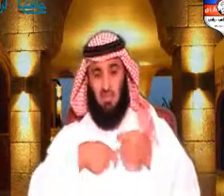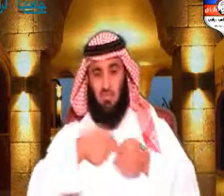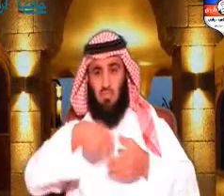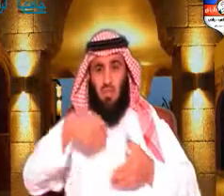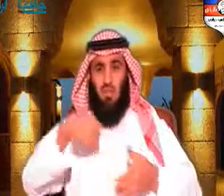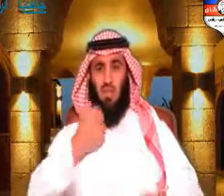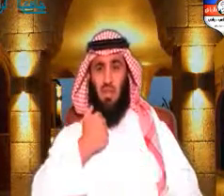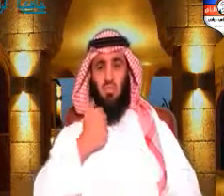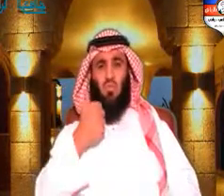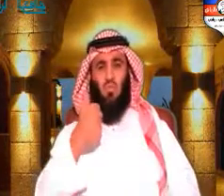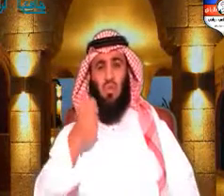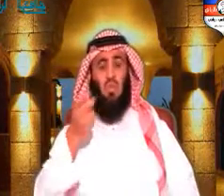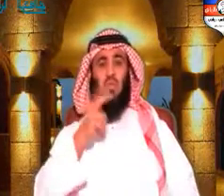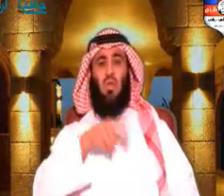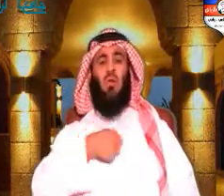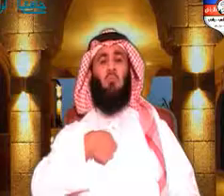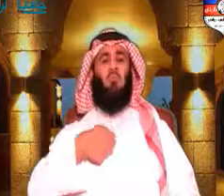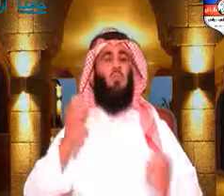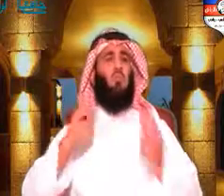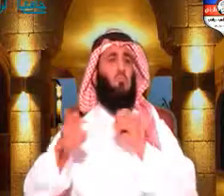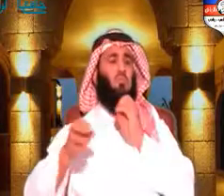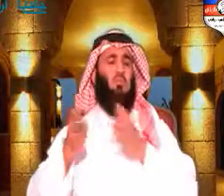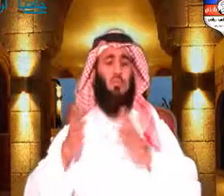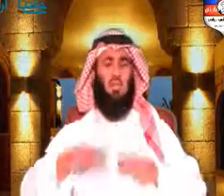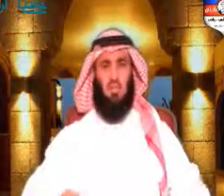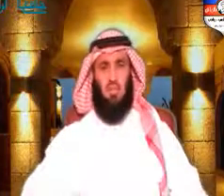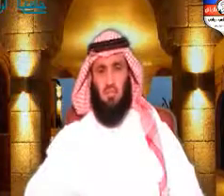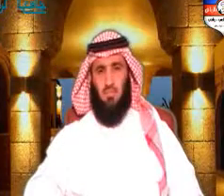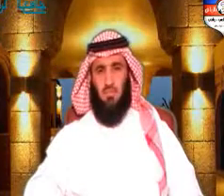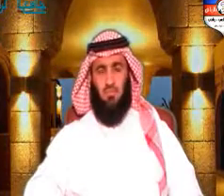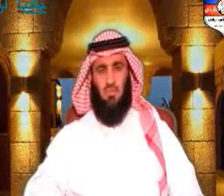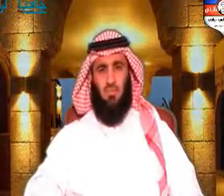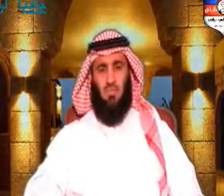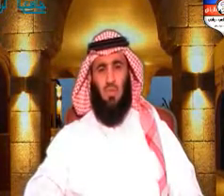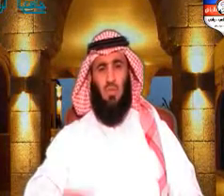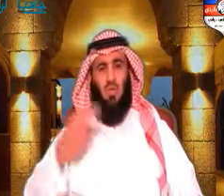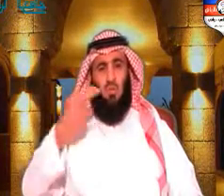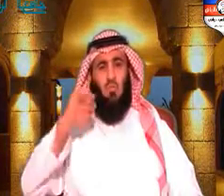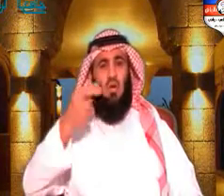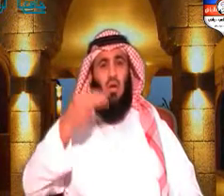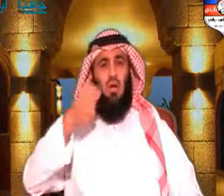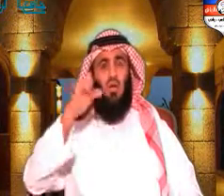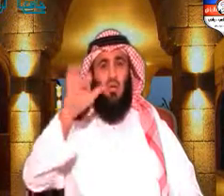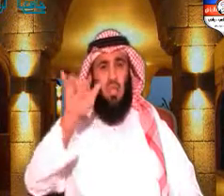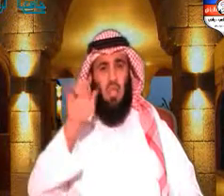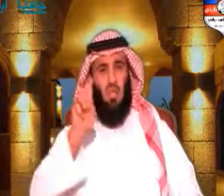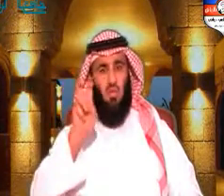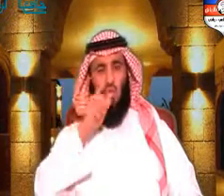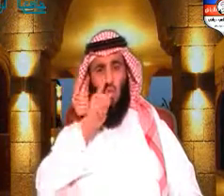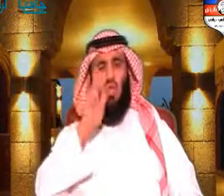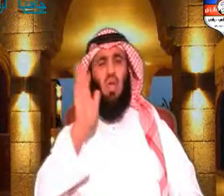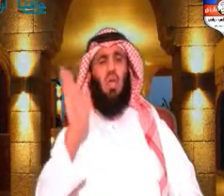بن معاوية رحمه الله: ما جاوزت به أمر الله فهو سرف